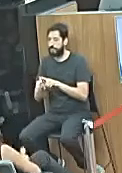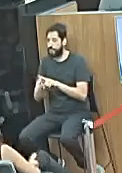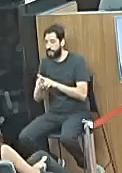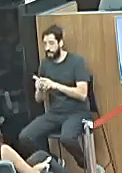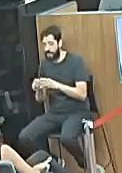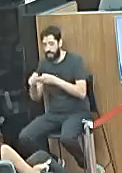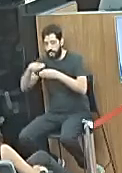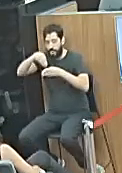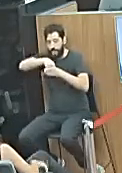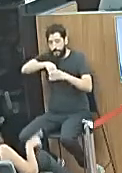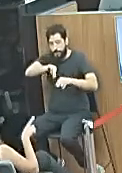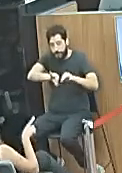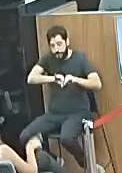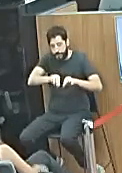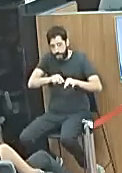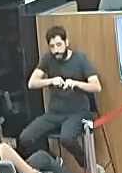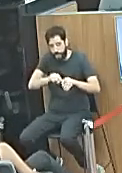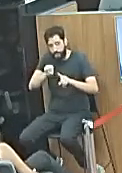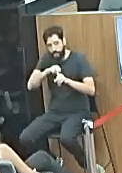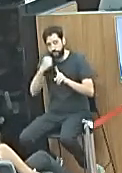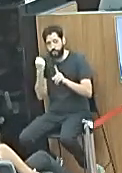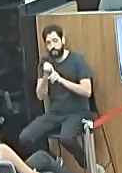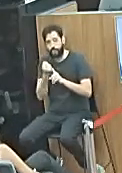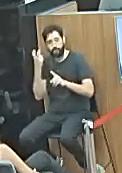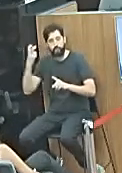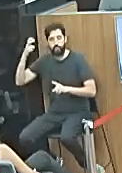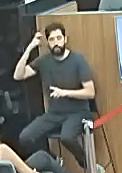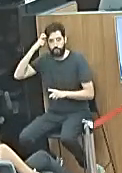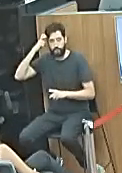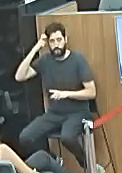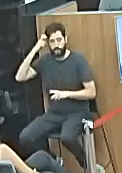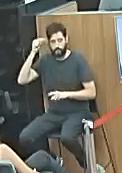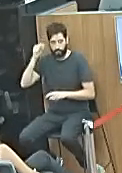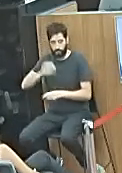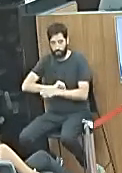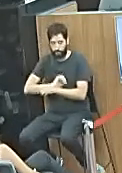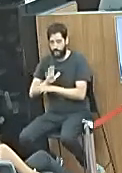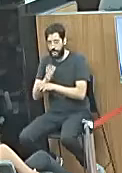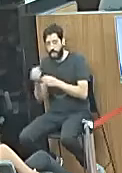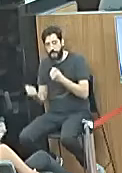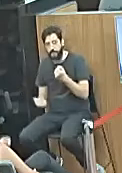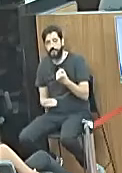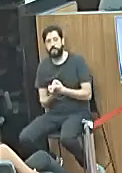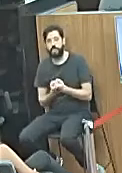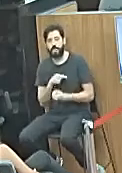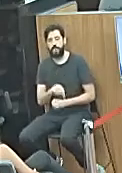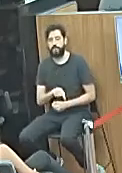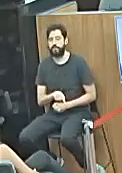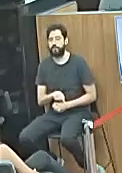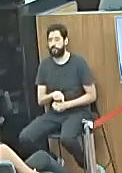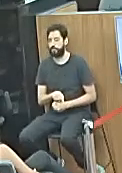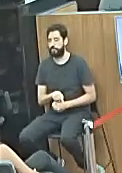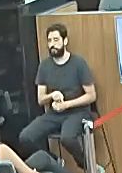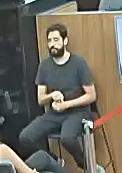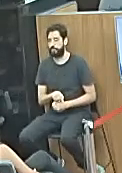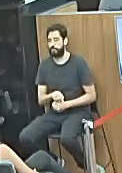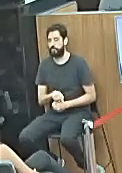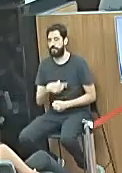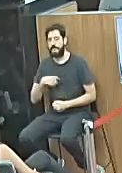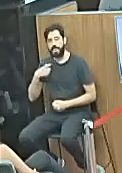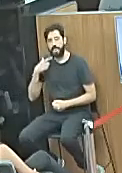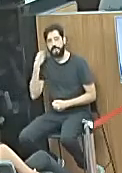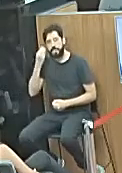sócio culturais em montes claros apoiada em em